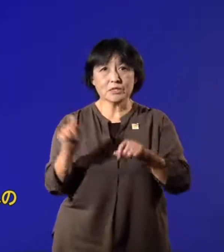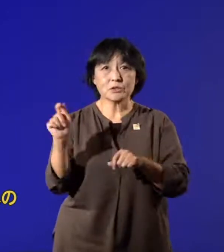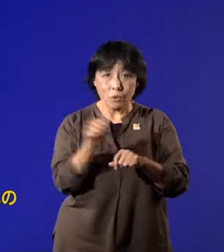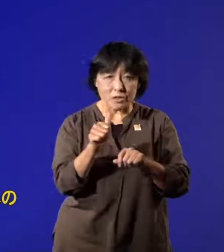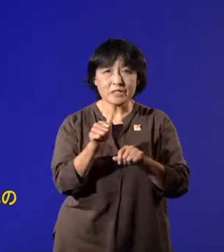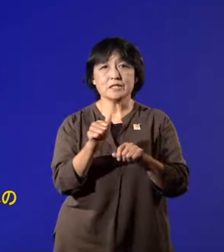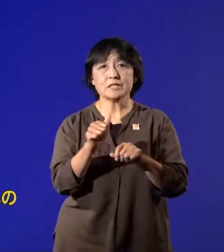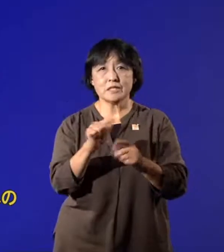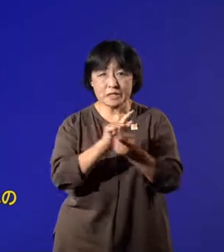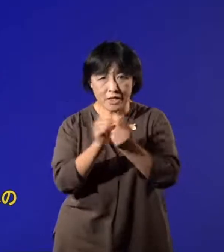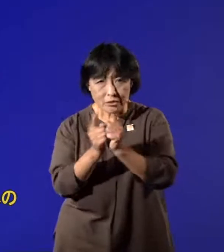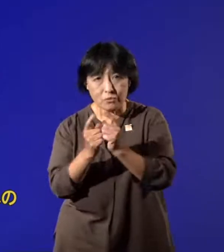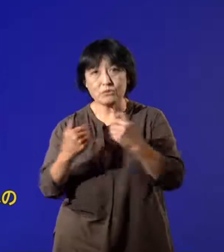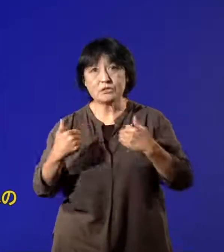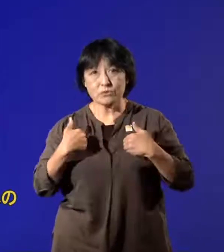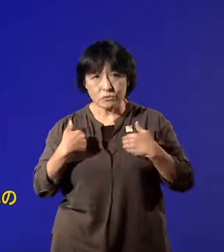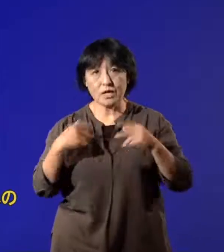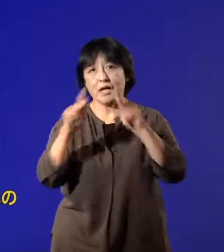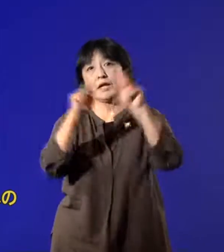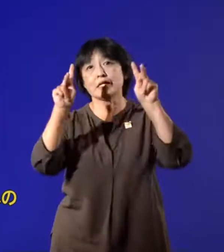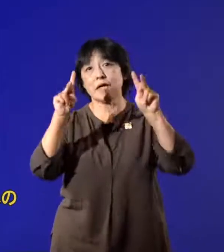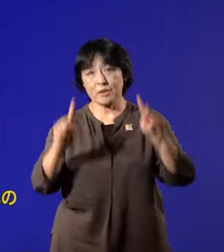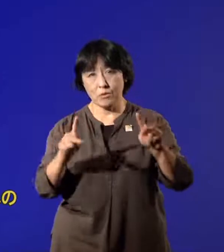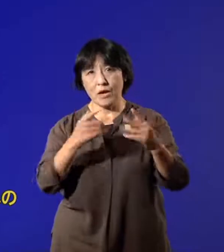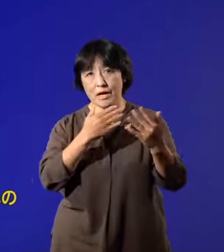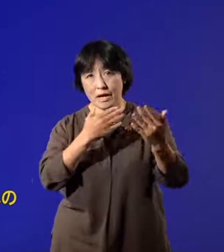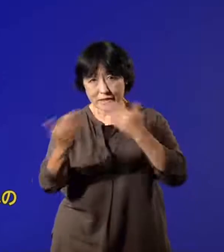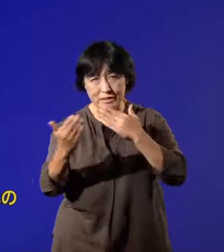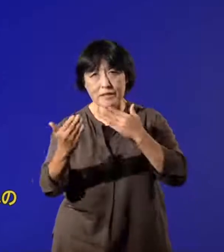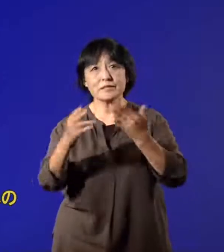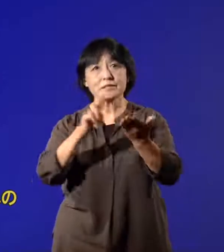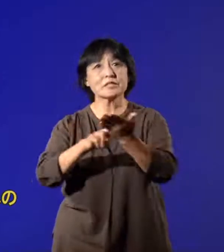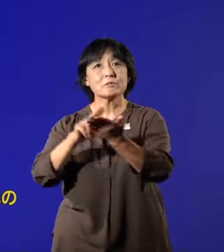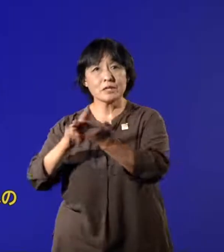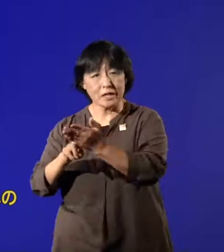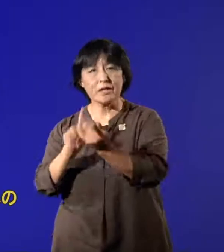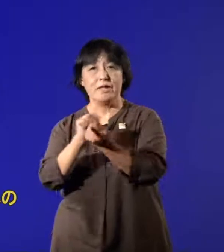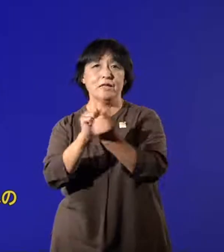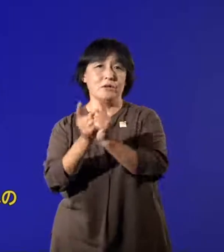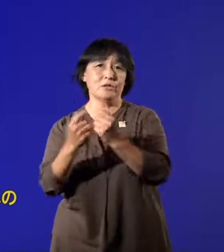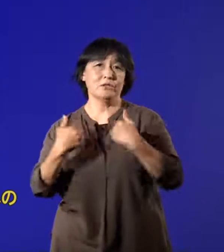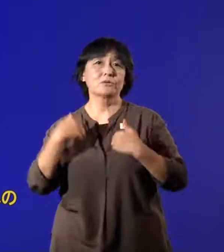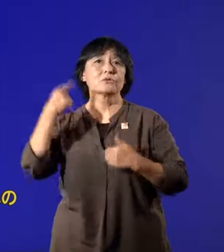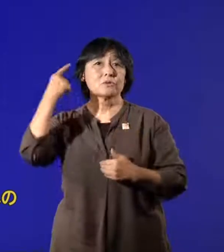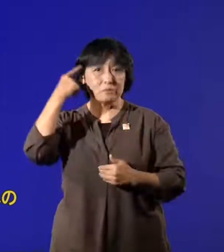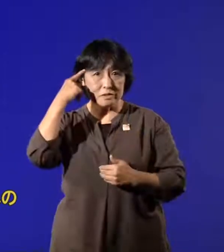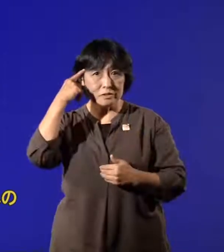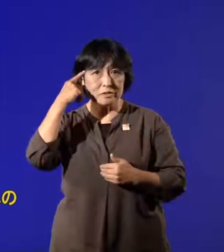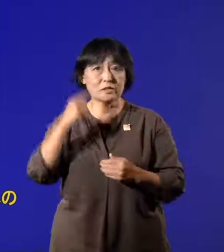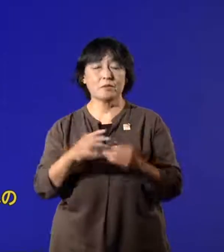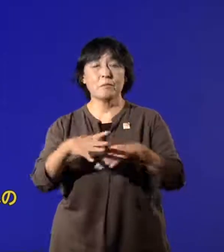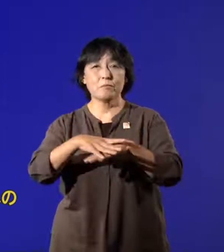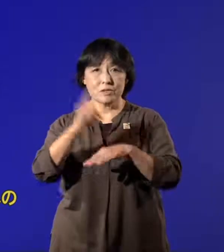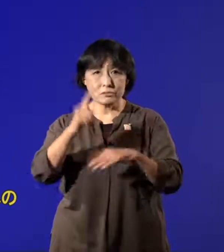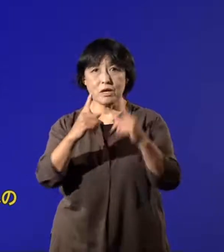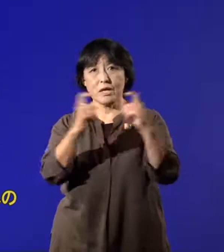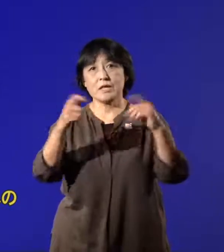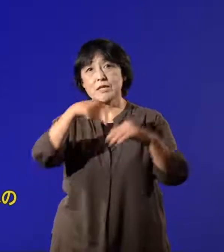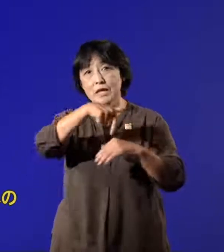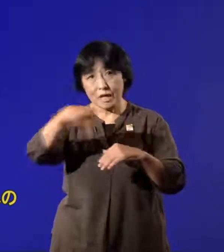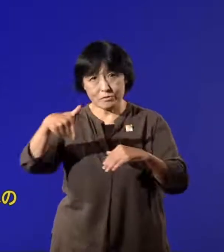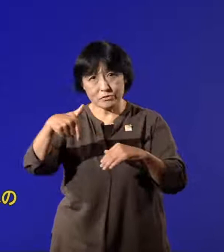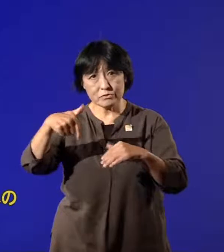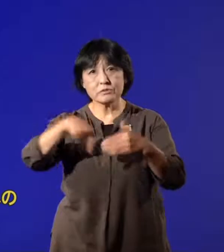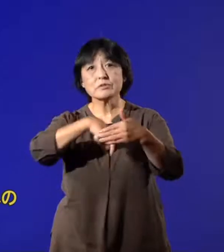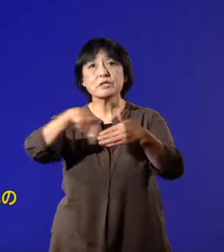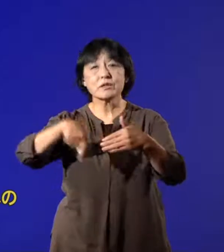ならない課題を明らかにして対応していこうということでありますので、まずはその内部的な検証と暫定的な